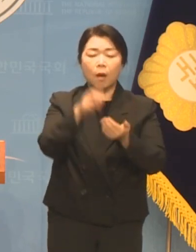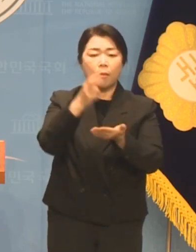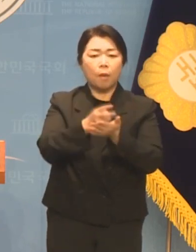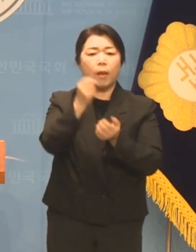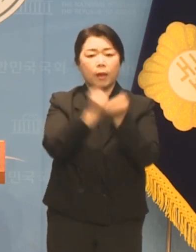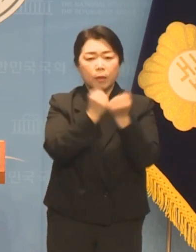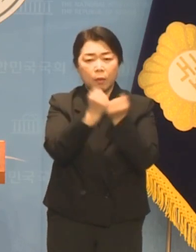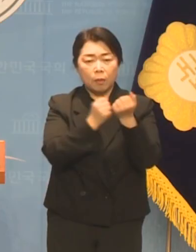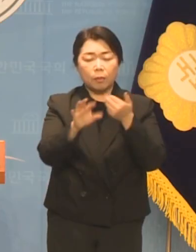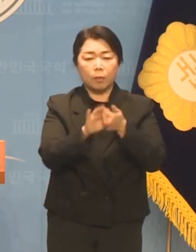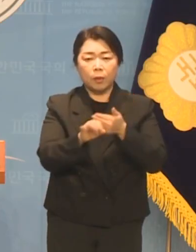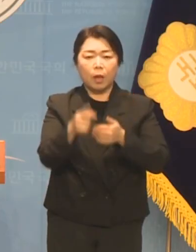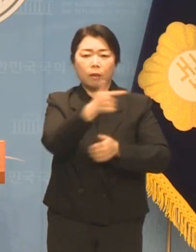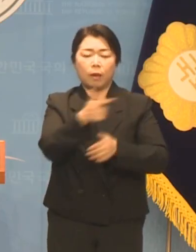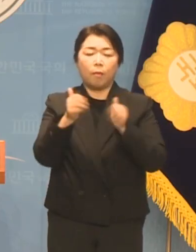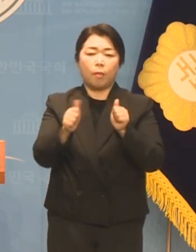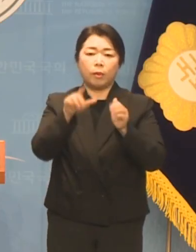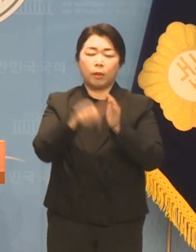판례 위반,